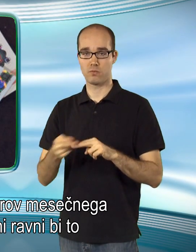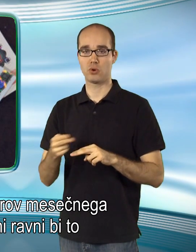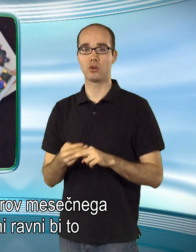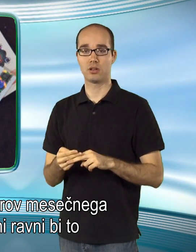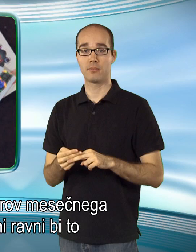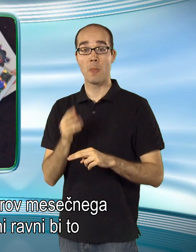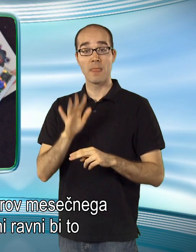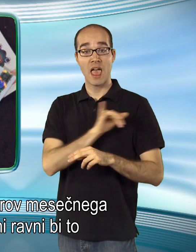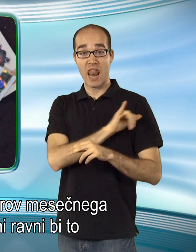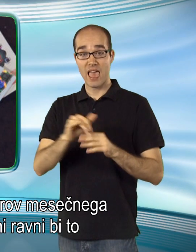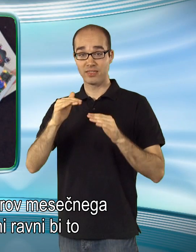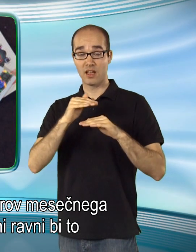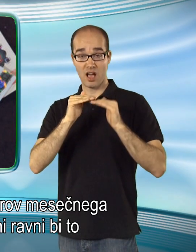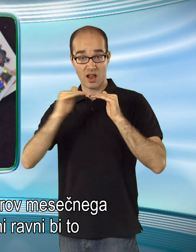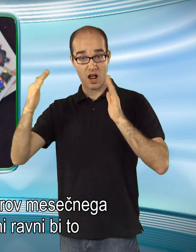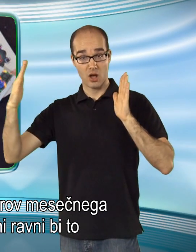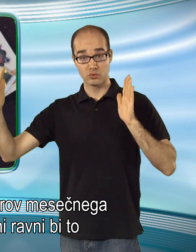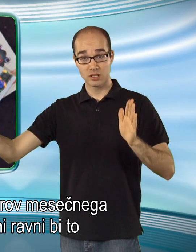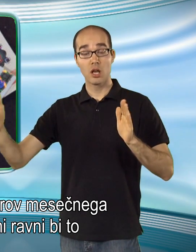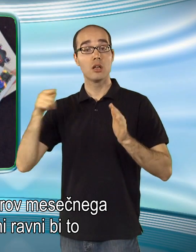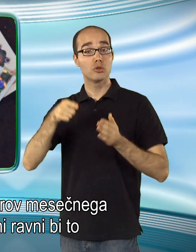obroka. Na letni ravni bi to pomenilo slabih